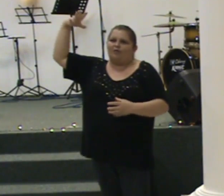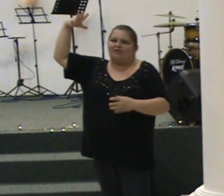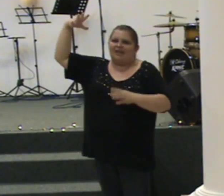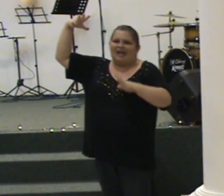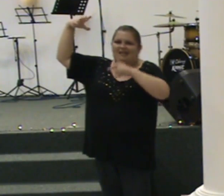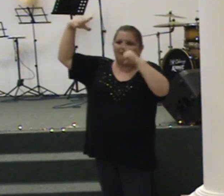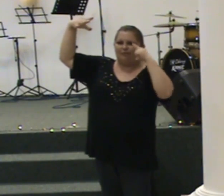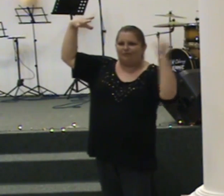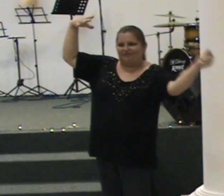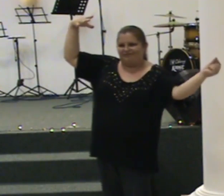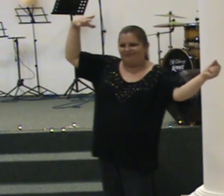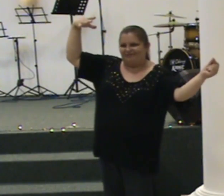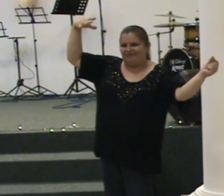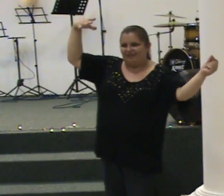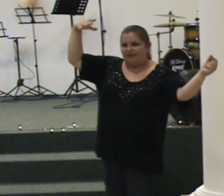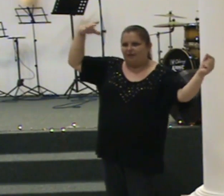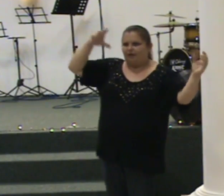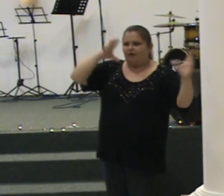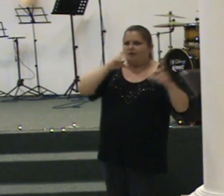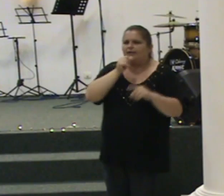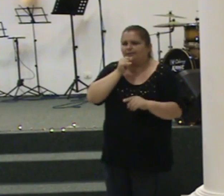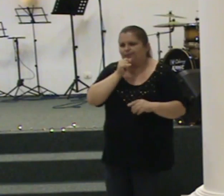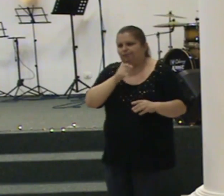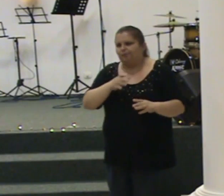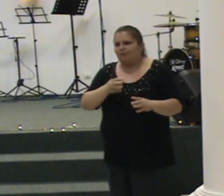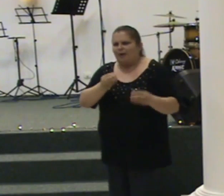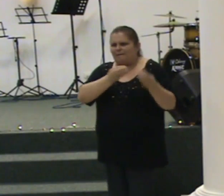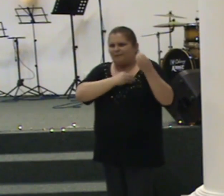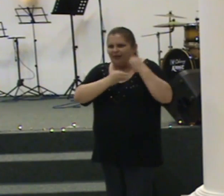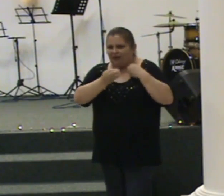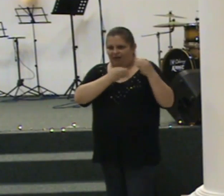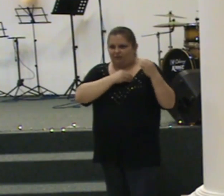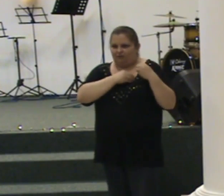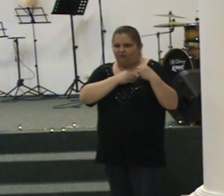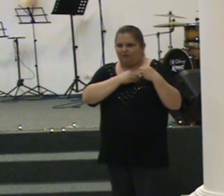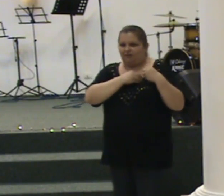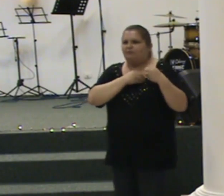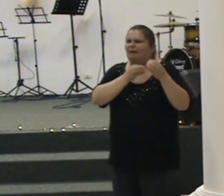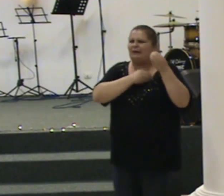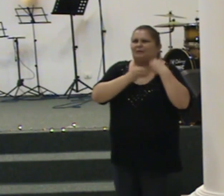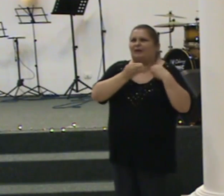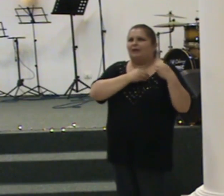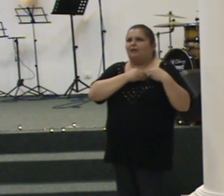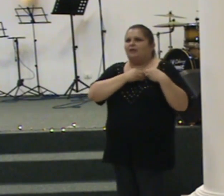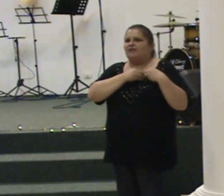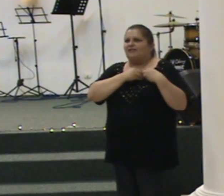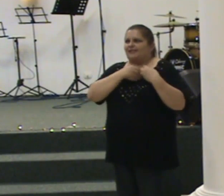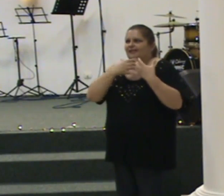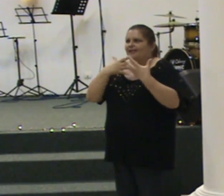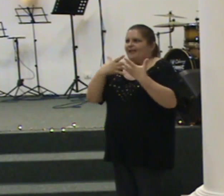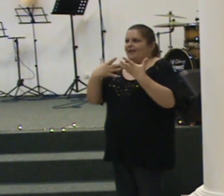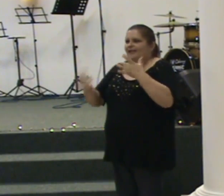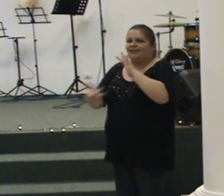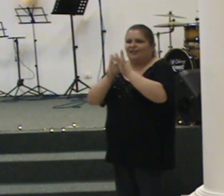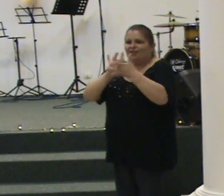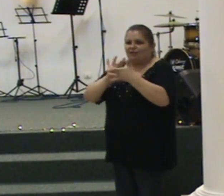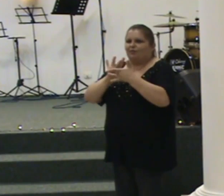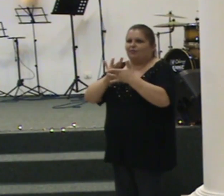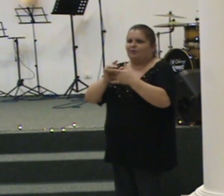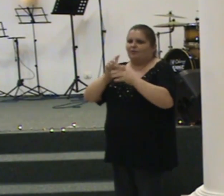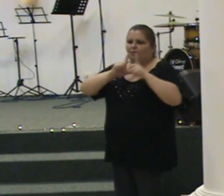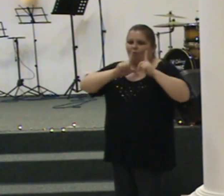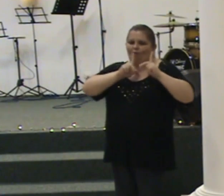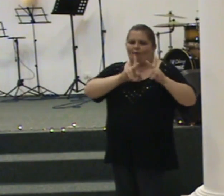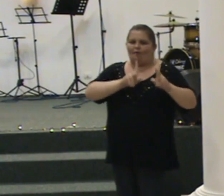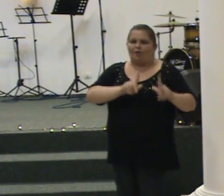contra ele. Ou seja, o pecado não resiste a Jesus. O pecado foi vencido desde o momento em